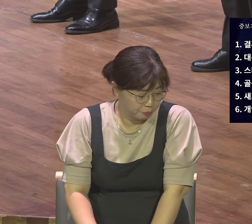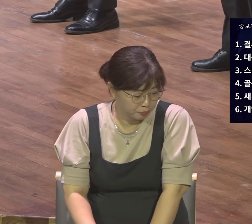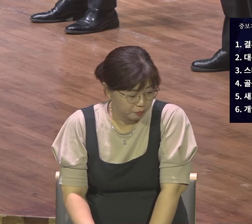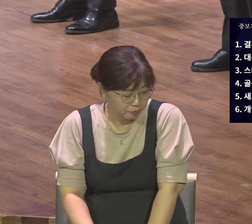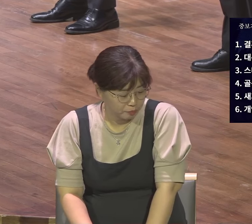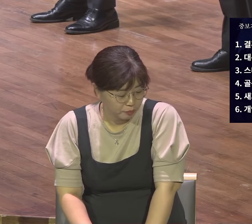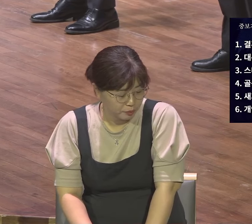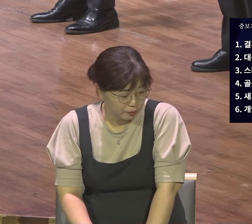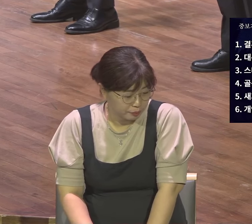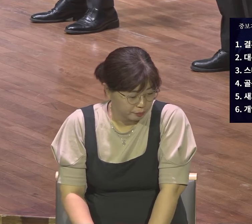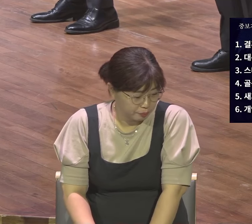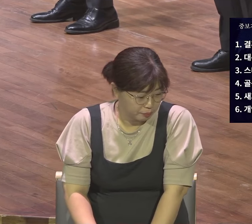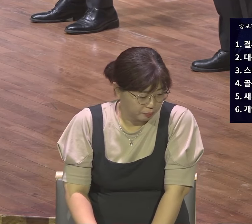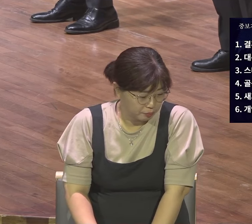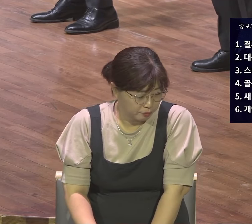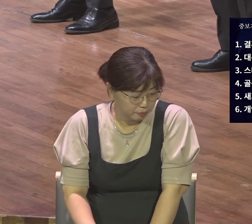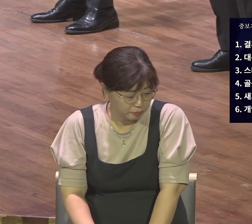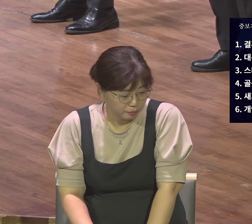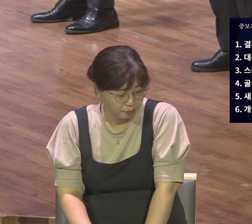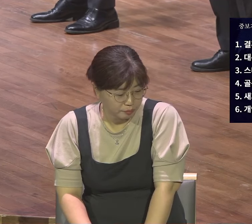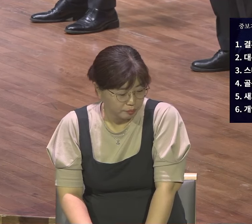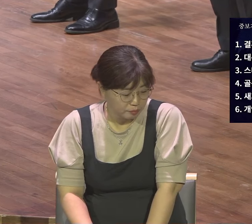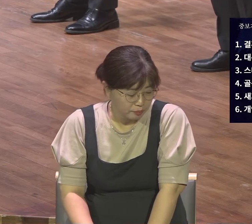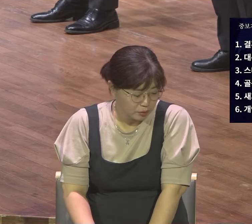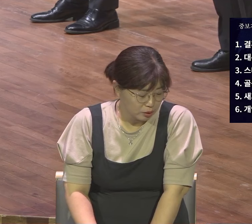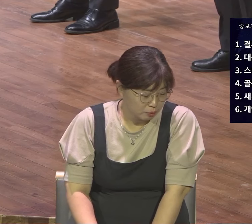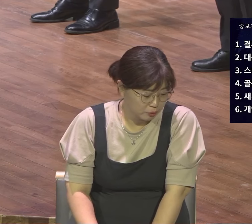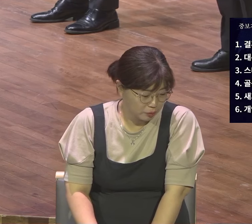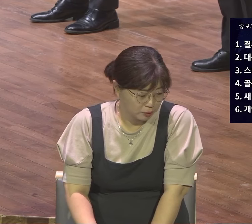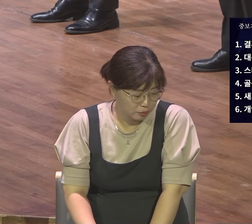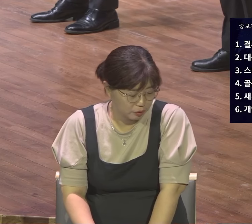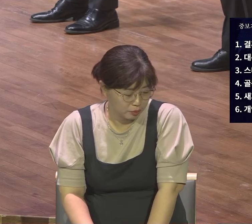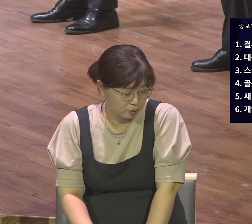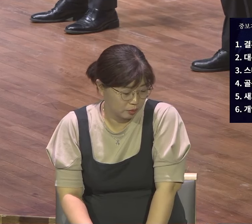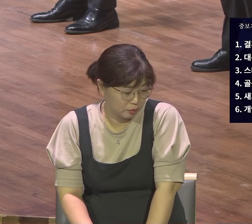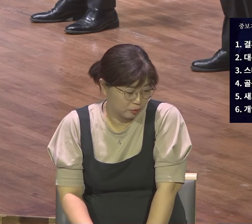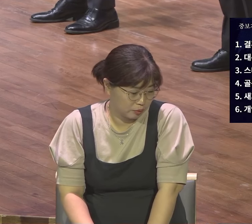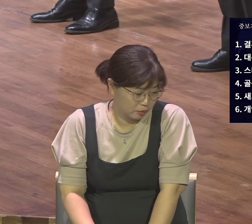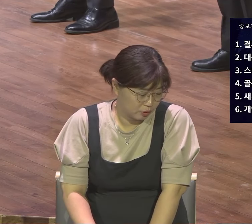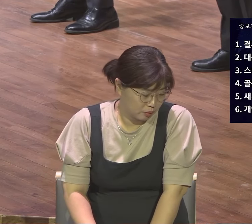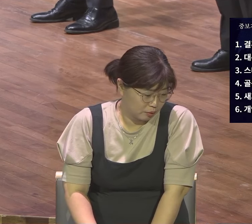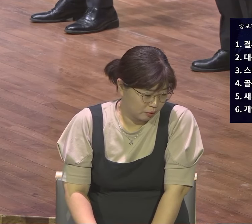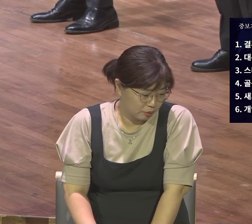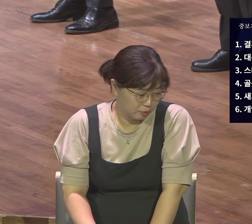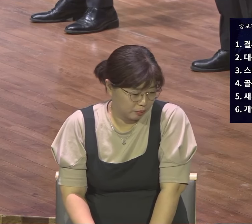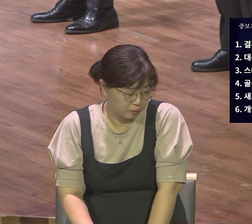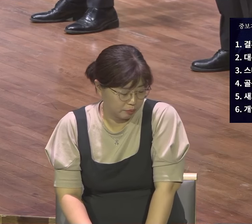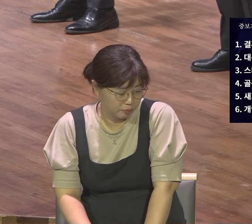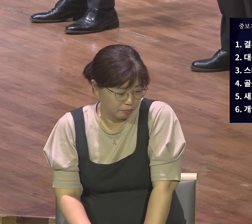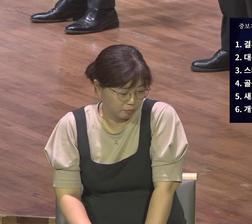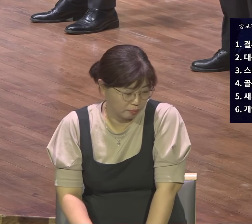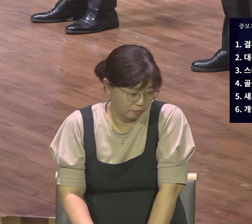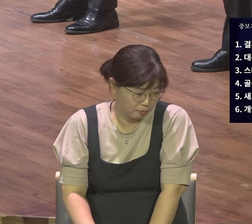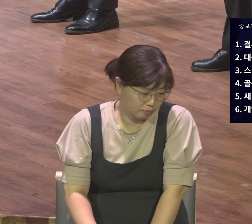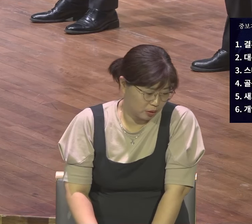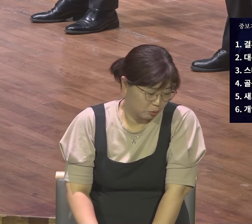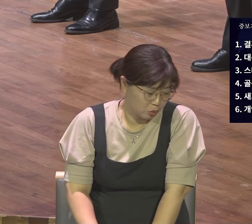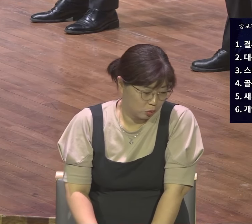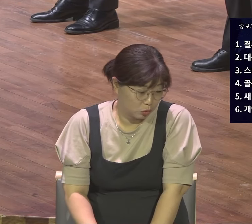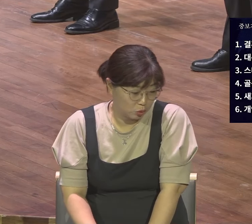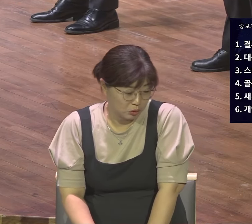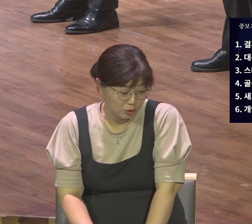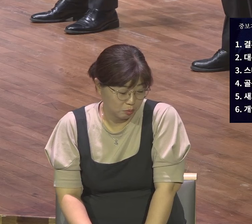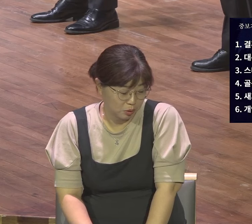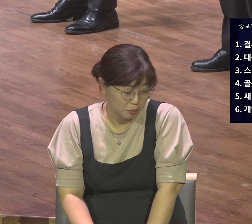저분들이 한 날마다 오늘의 말씀과 오늘의 기도와 오늘의 전도 속에 참성이 있을 세워나가는